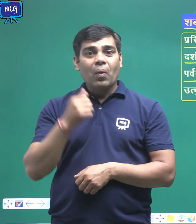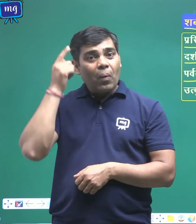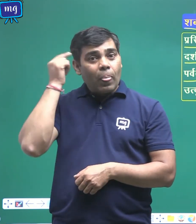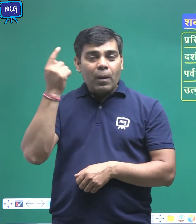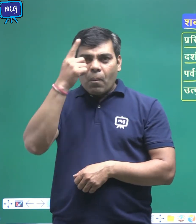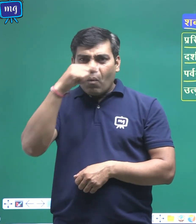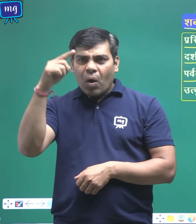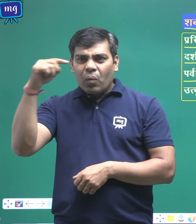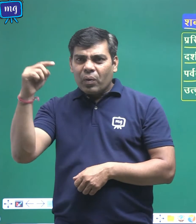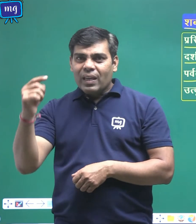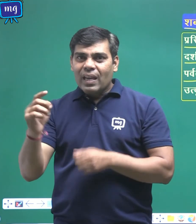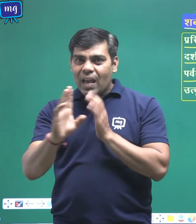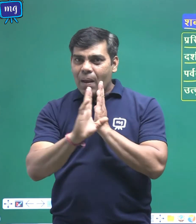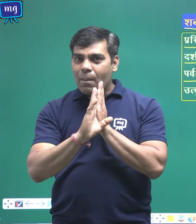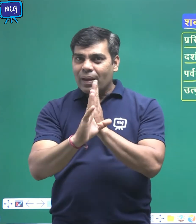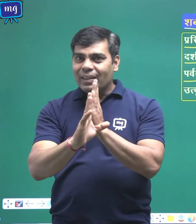पंक्ति।